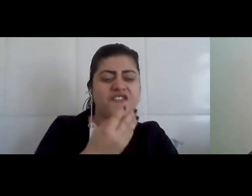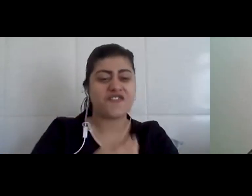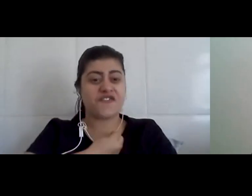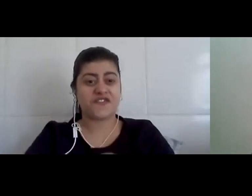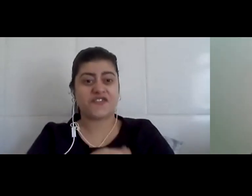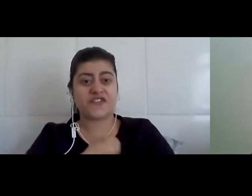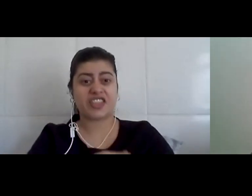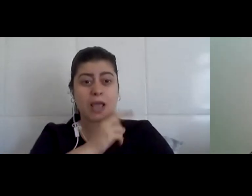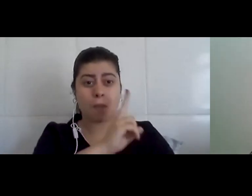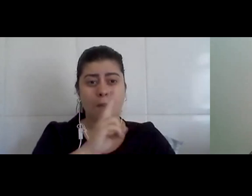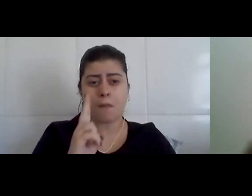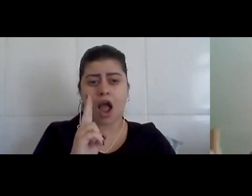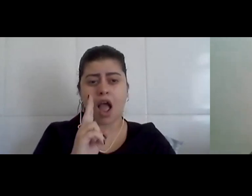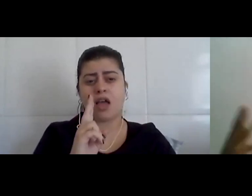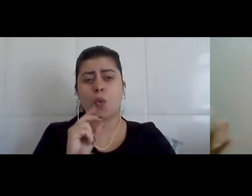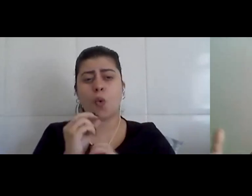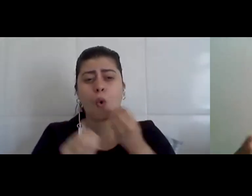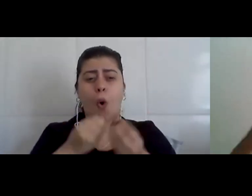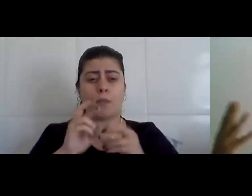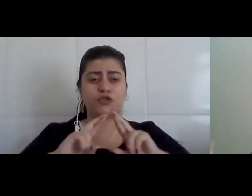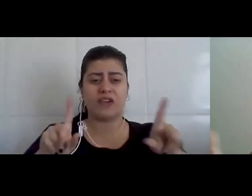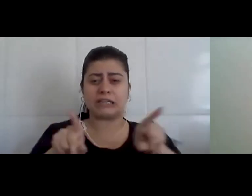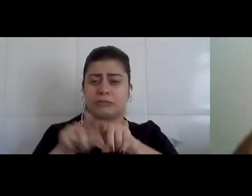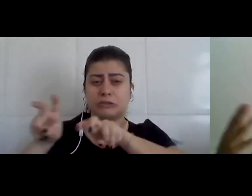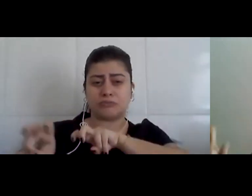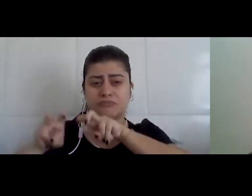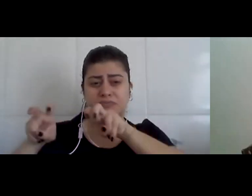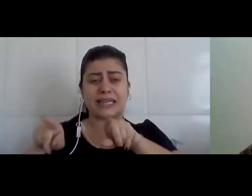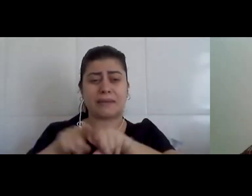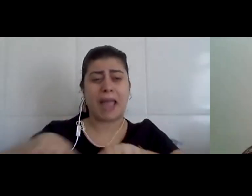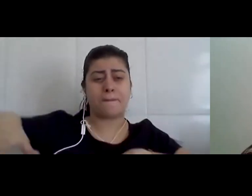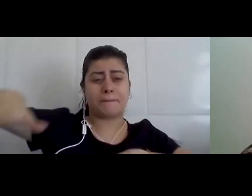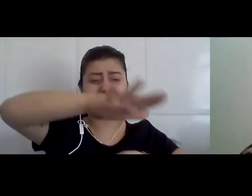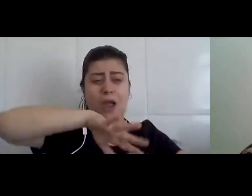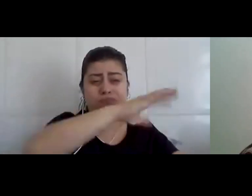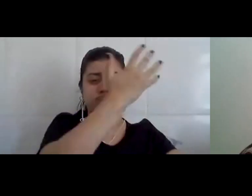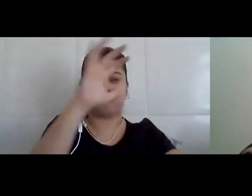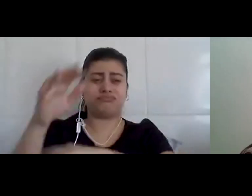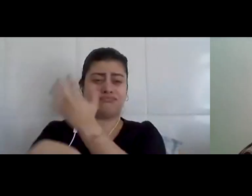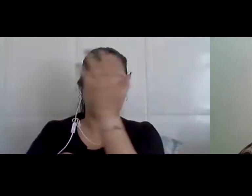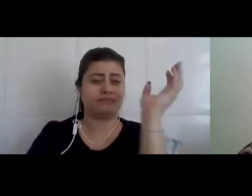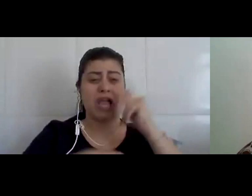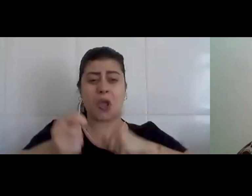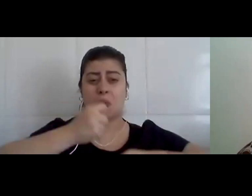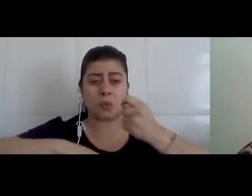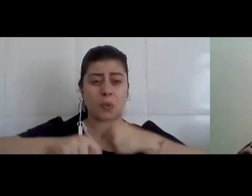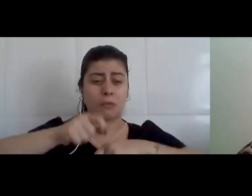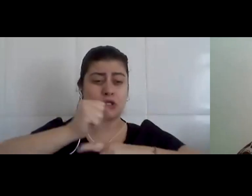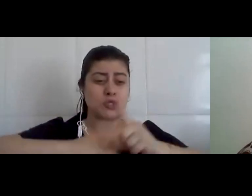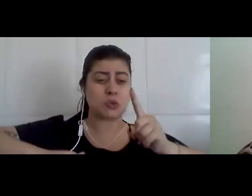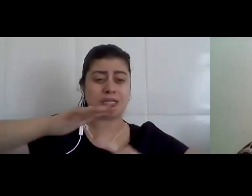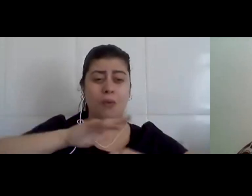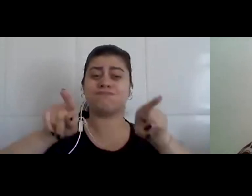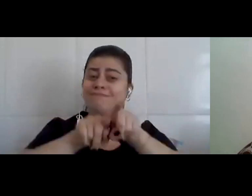especificidades da vida nas cidades e com outras questões também, as questões ambientais, econômicas, sociais e culturais. E